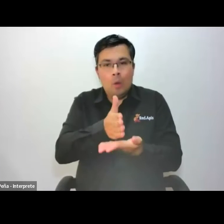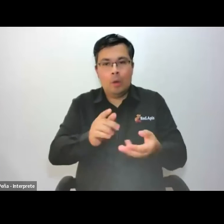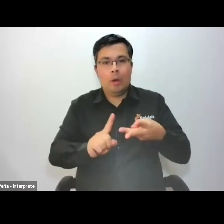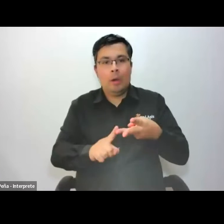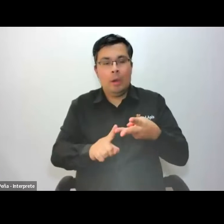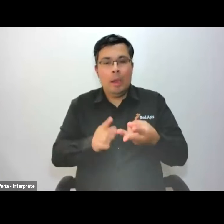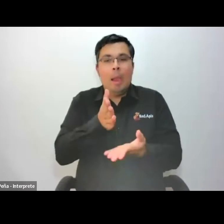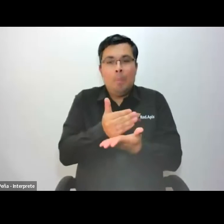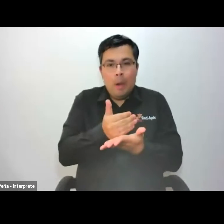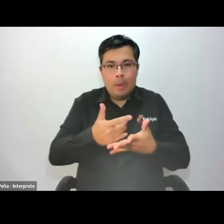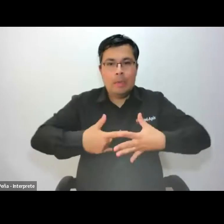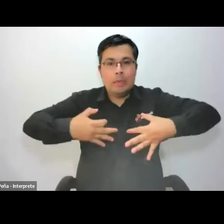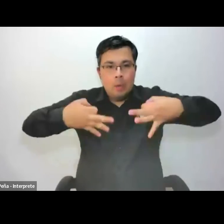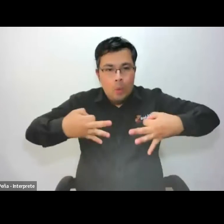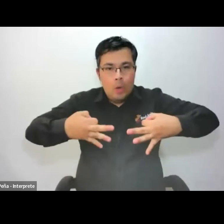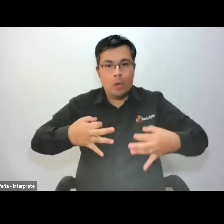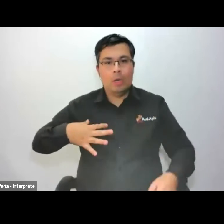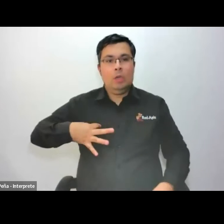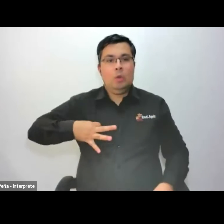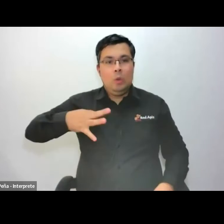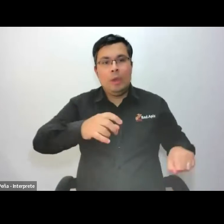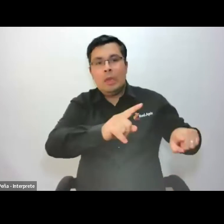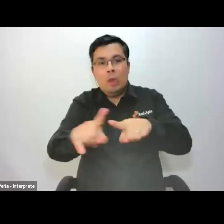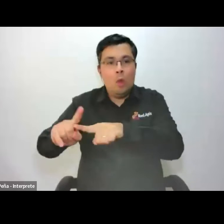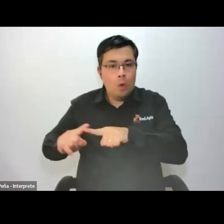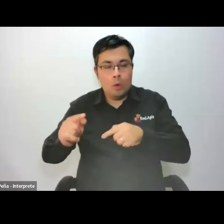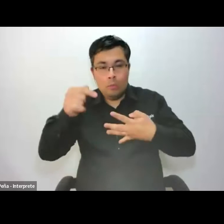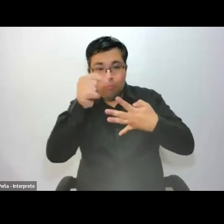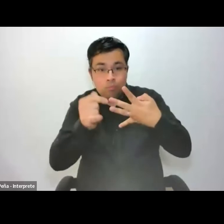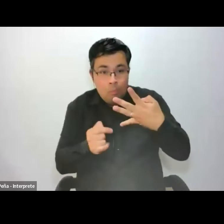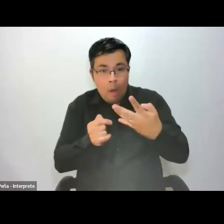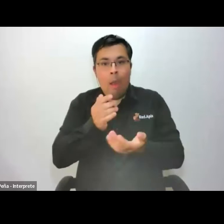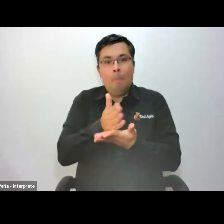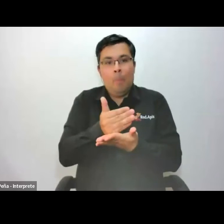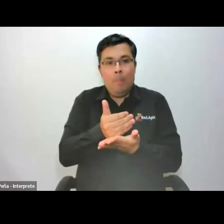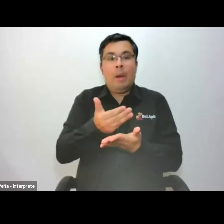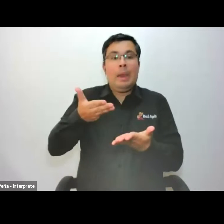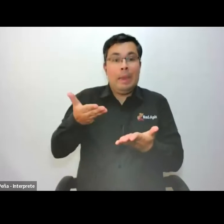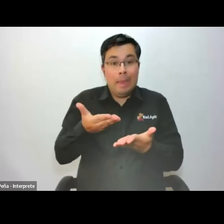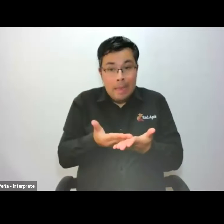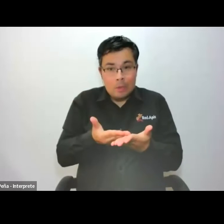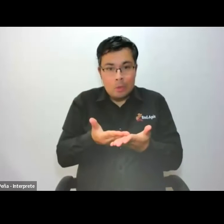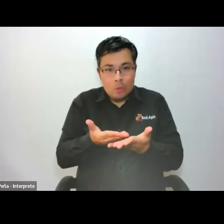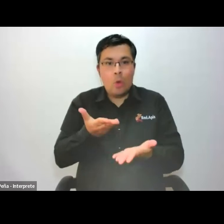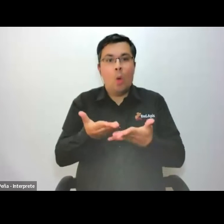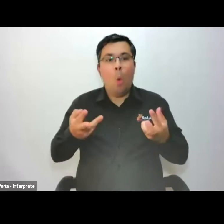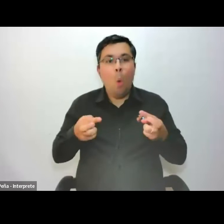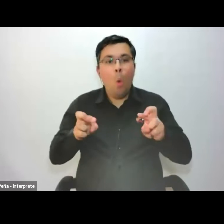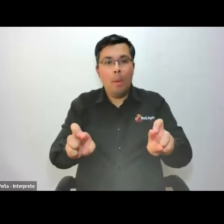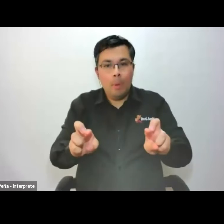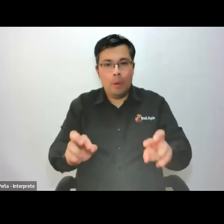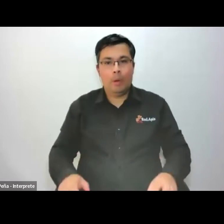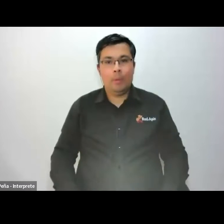sexual integral, el plan de apoyo a la inclusión, que son instrumentos que sin duda son una oportunidad para generar acciones que vayan en qué línea.